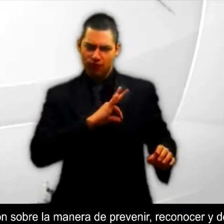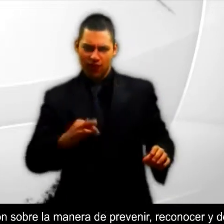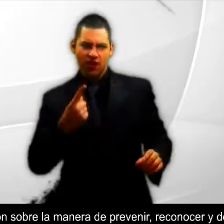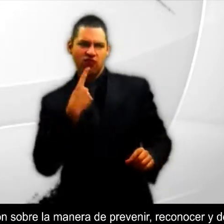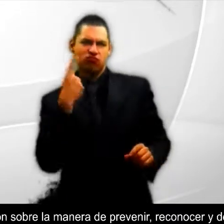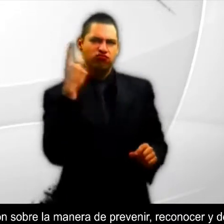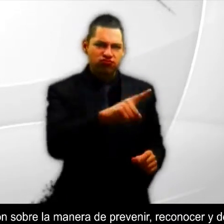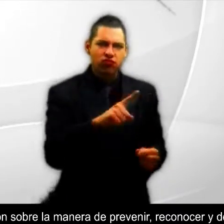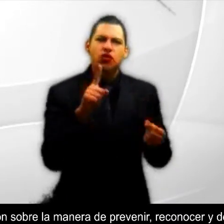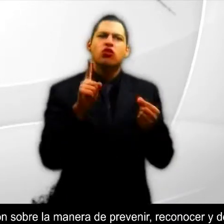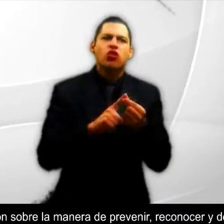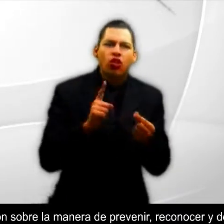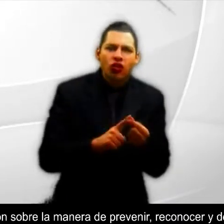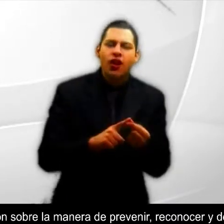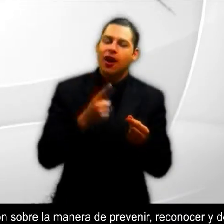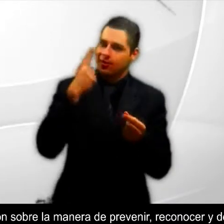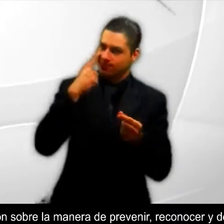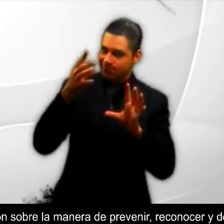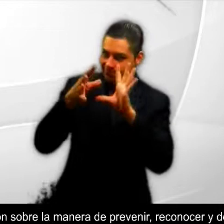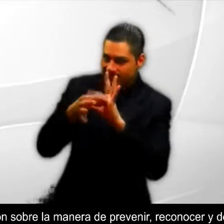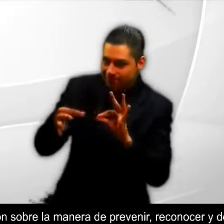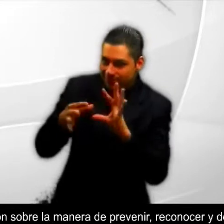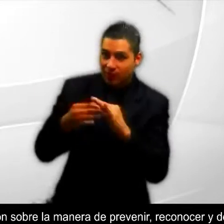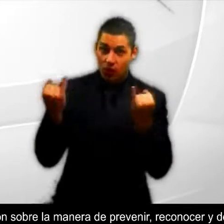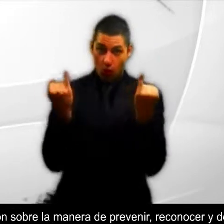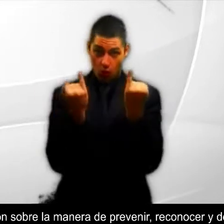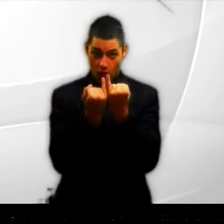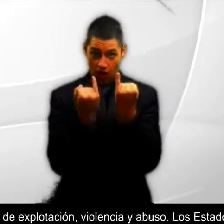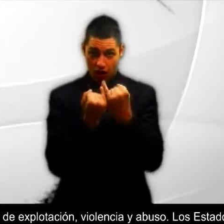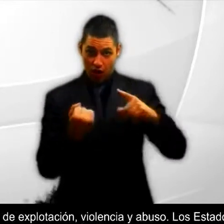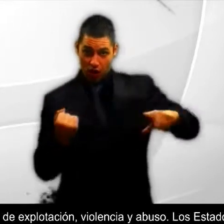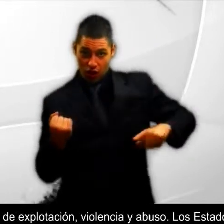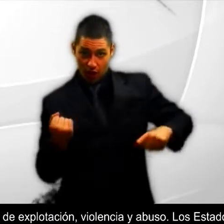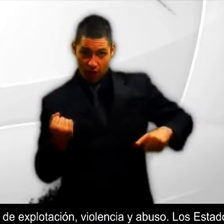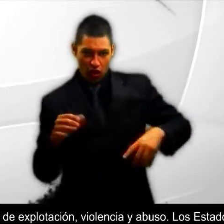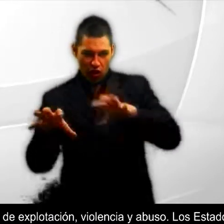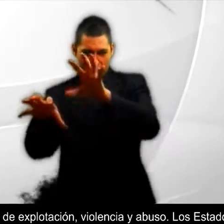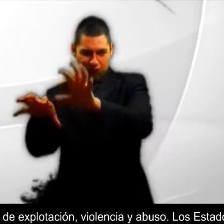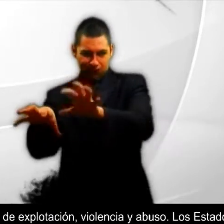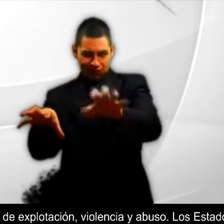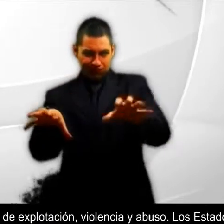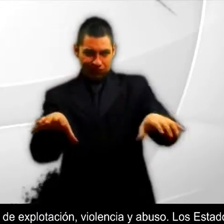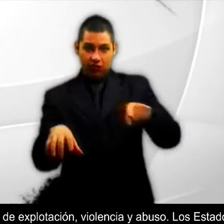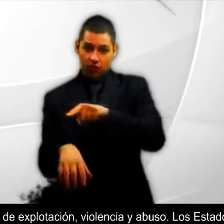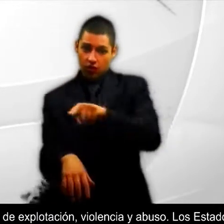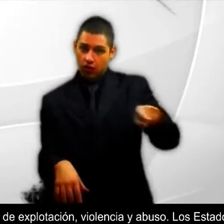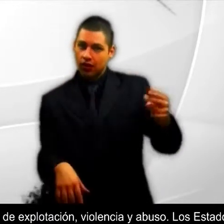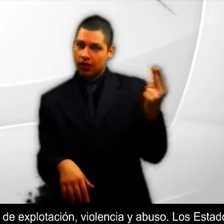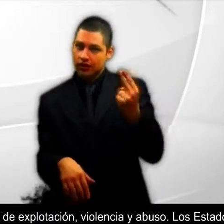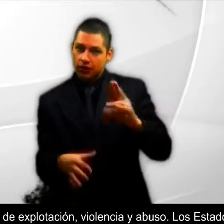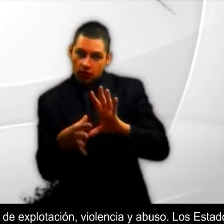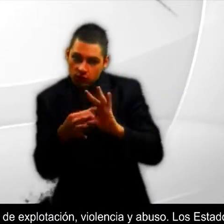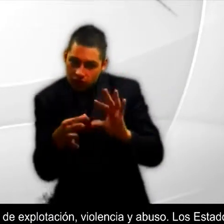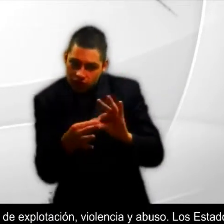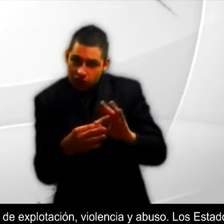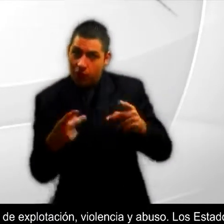sobre la manera de prevenir, reconocer y denunciar los casos de explotación, violencia y abuso. 3. Estados Partes